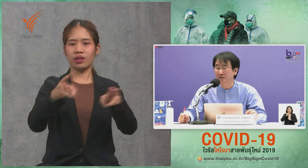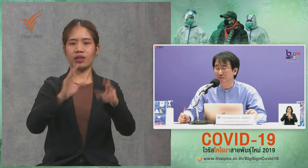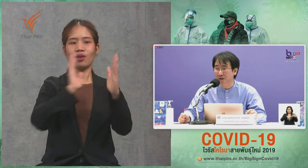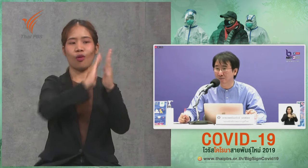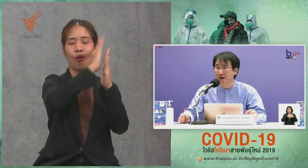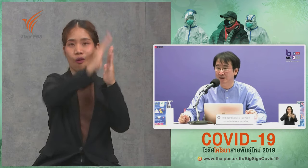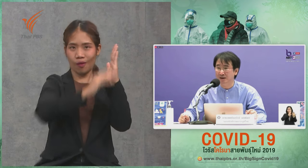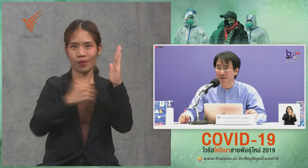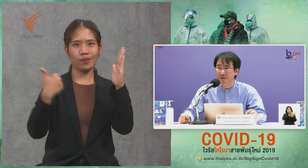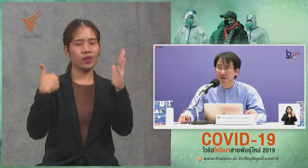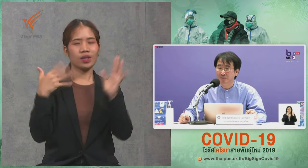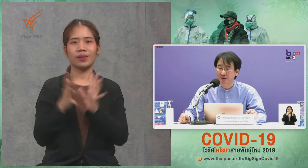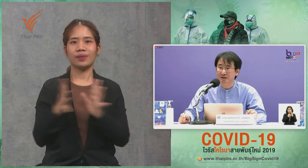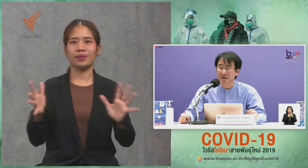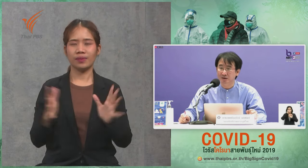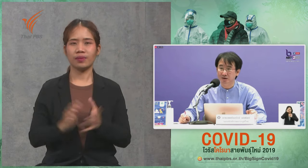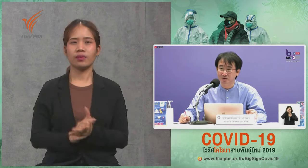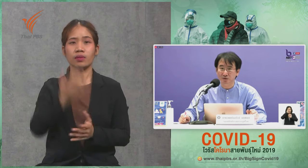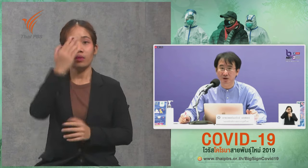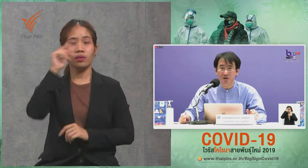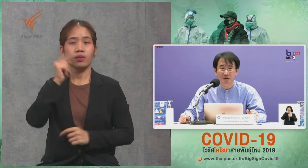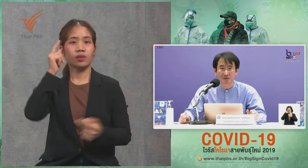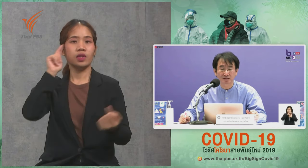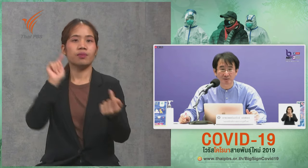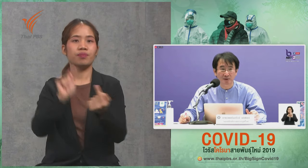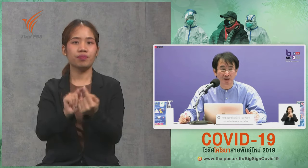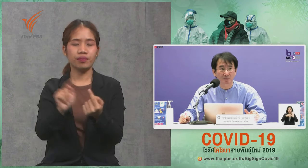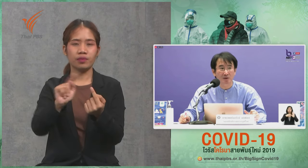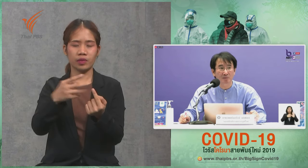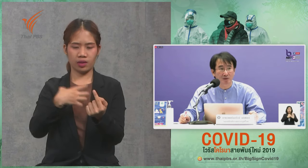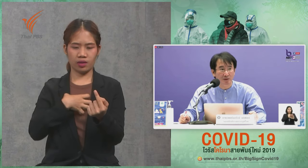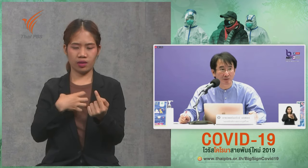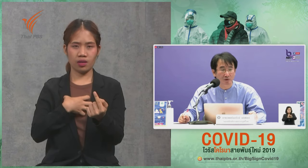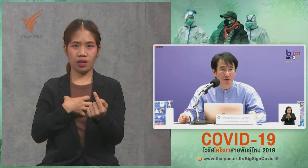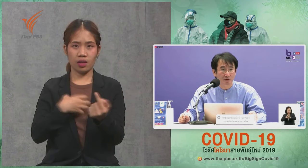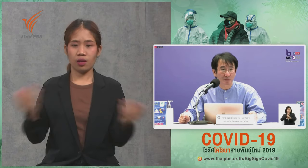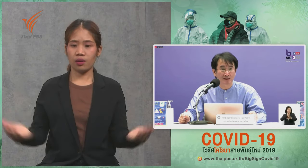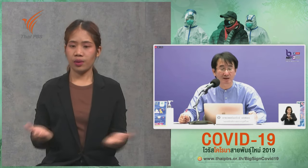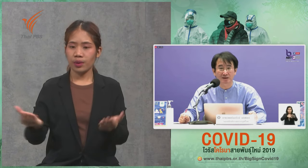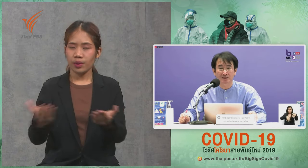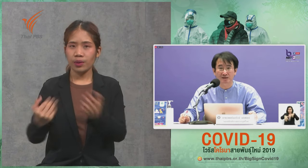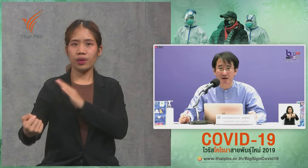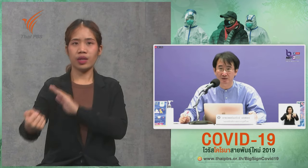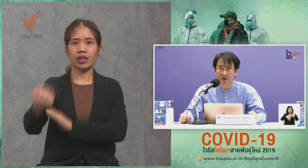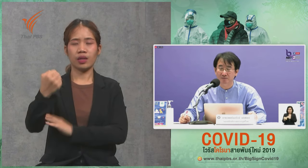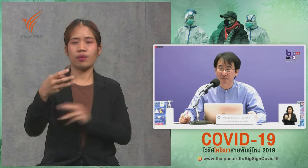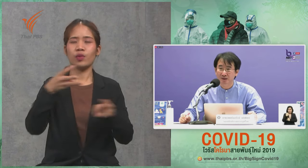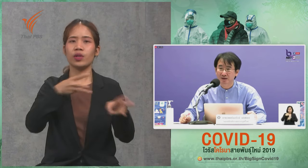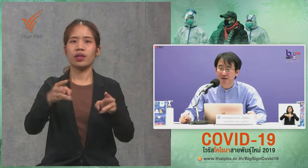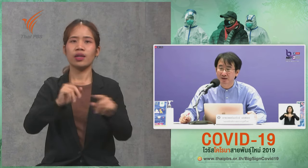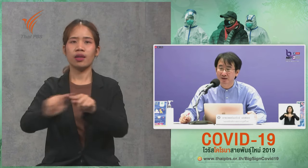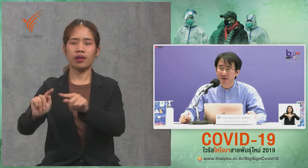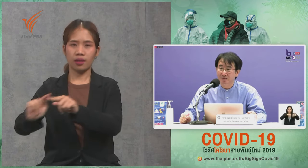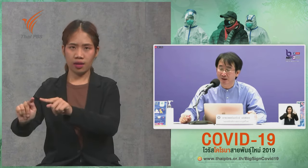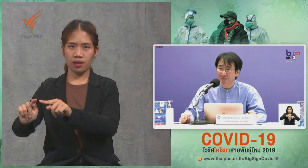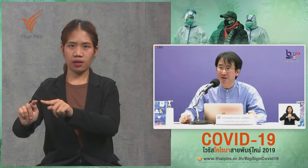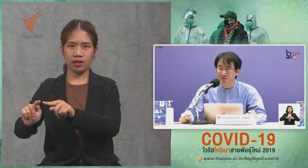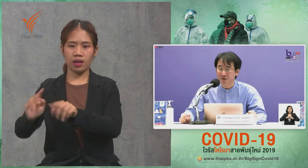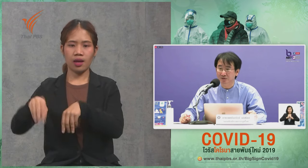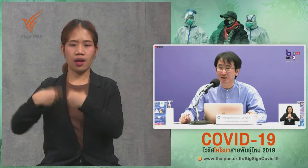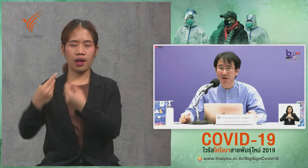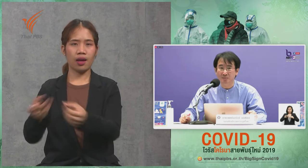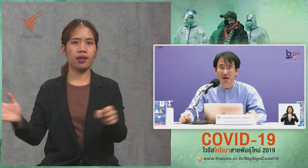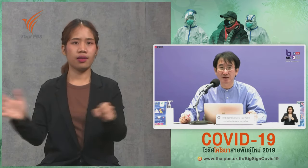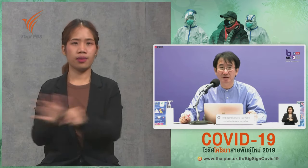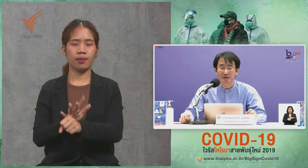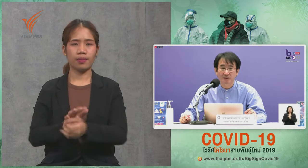ออกมามากมายนะครับเพื่อที่จะกระตุ้นแล้วก็เพื่อที่พยายามเพิ่มความเข้มข้นของมาตรการต่างๆเหล่านี้ให้เต็มที่ที่สุ